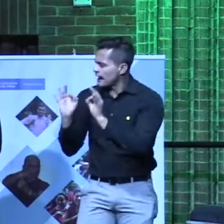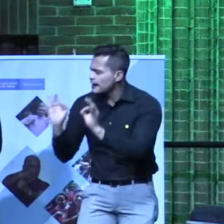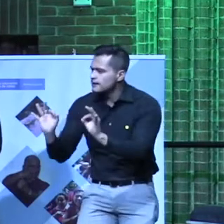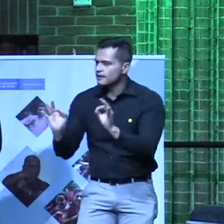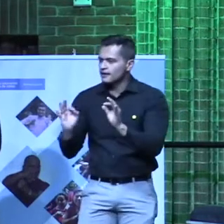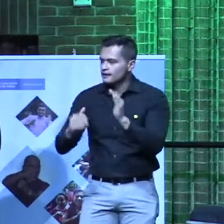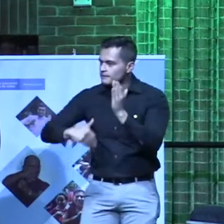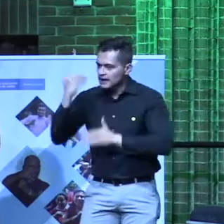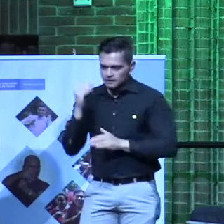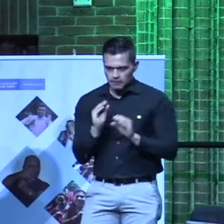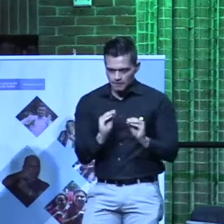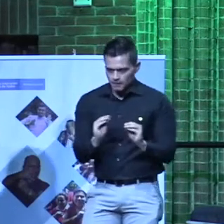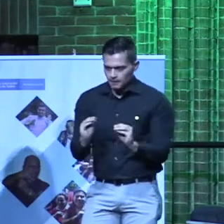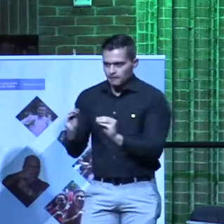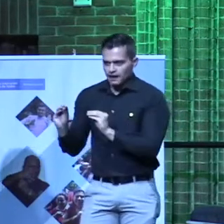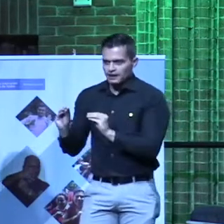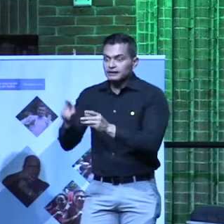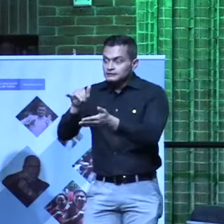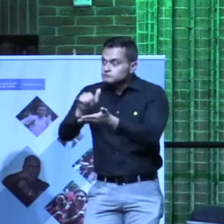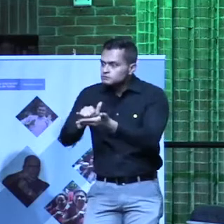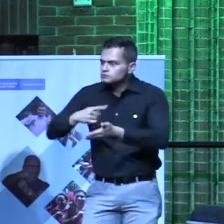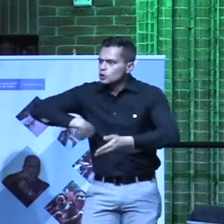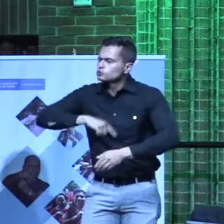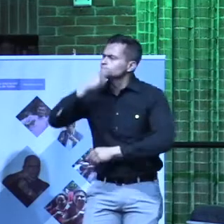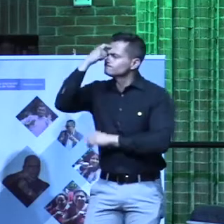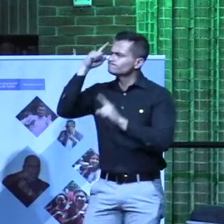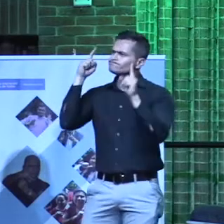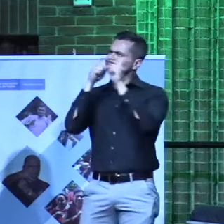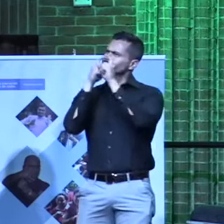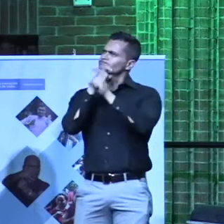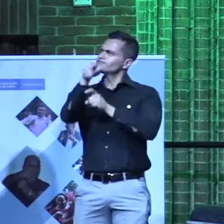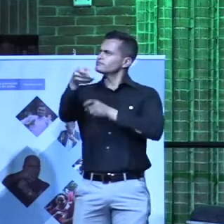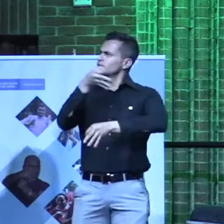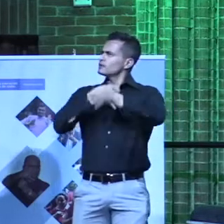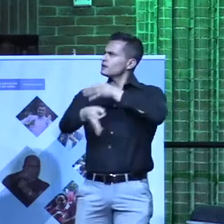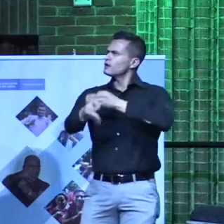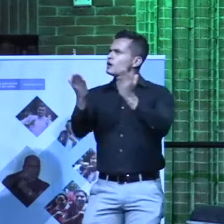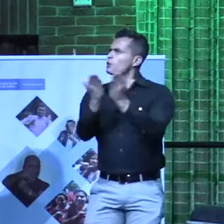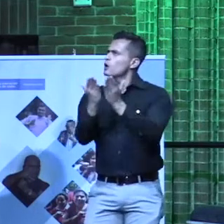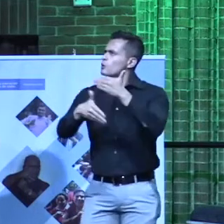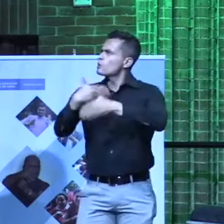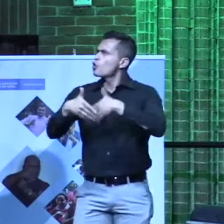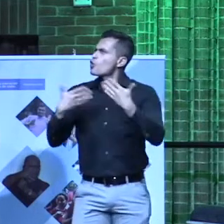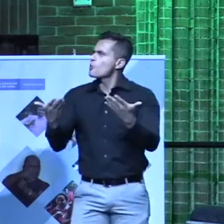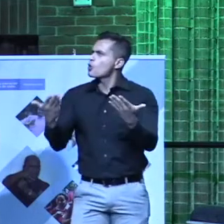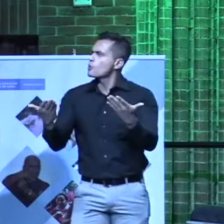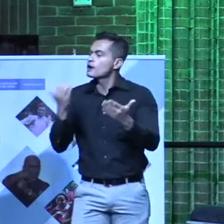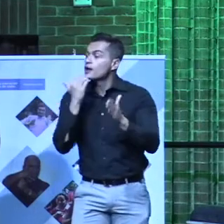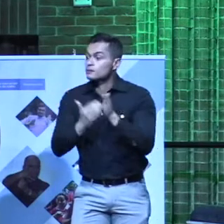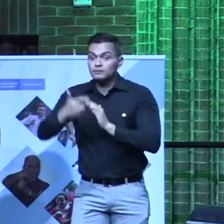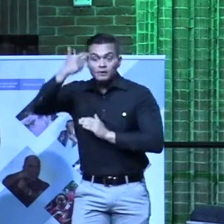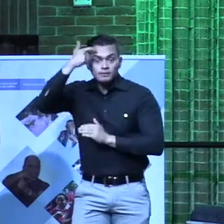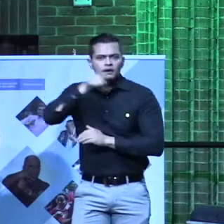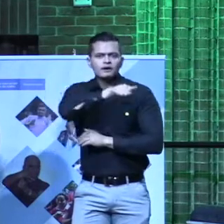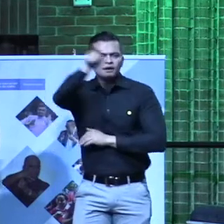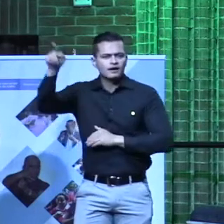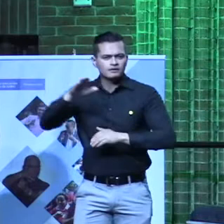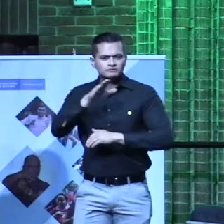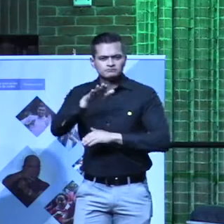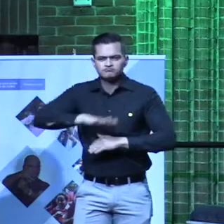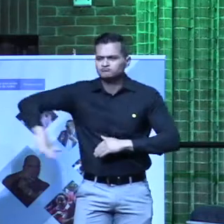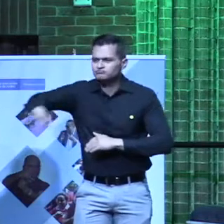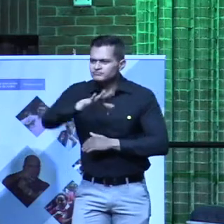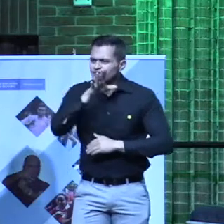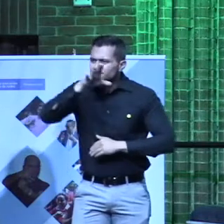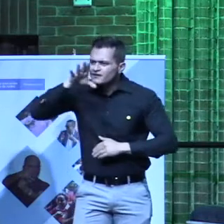estamos haciendo las mismas preguntas que se hace el sector educativo. ¿Cómo llegamos a la ruralidad dispersa? ¿Cómo llegamos allá a esos